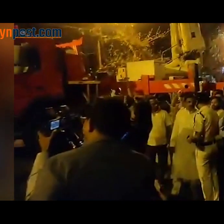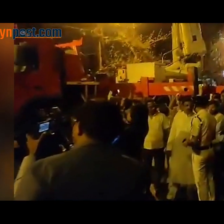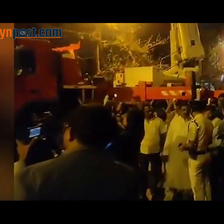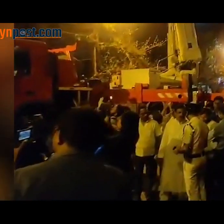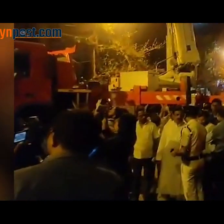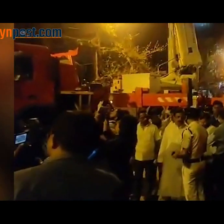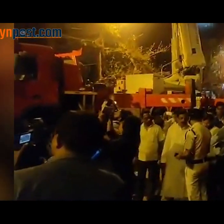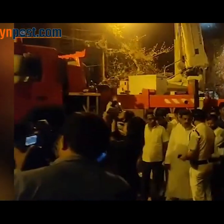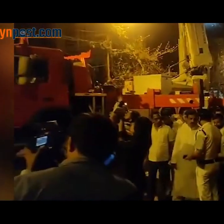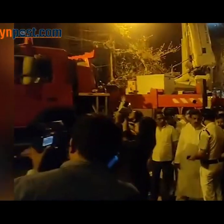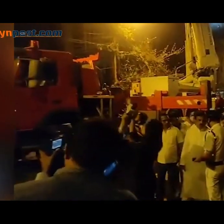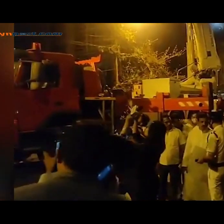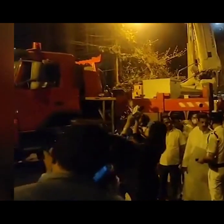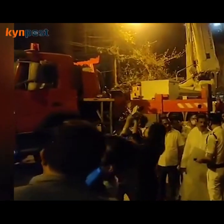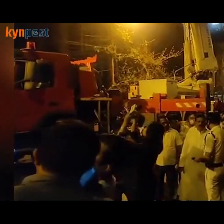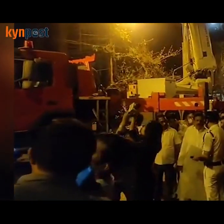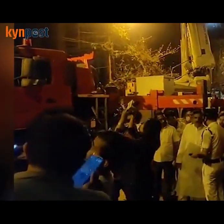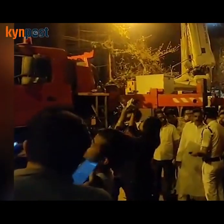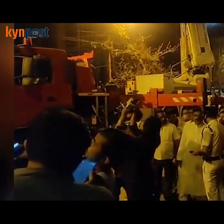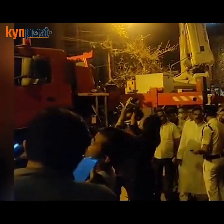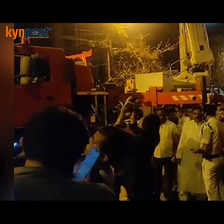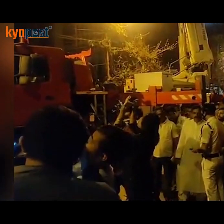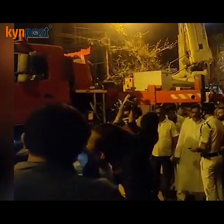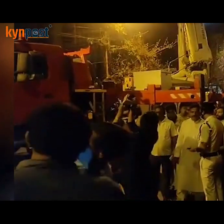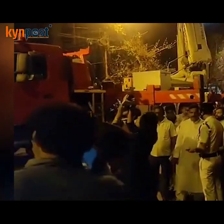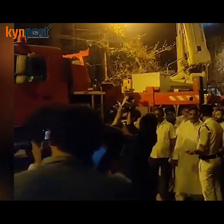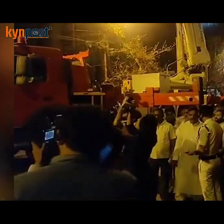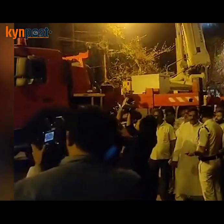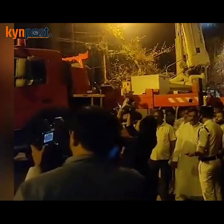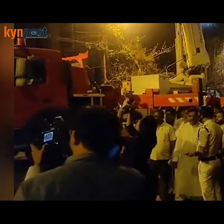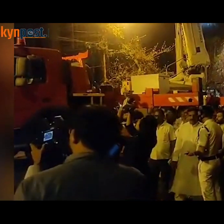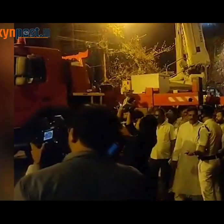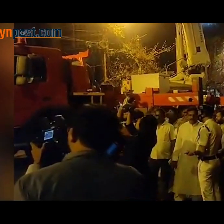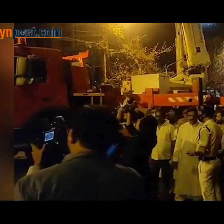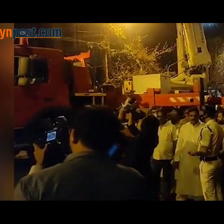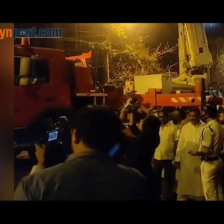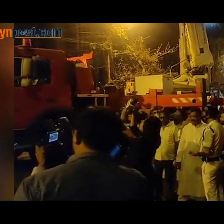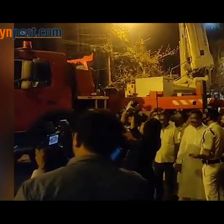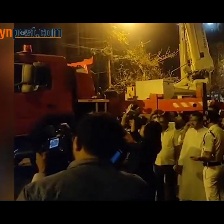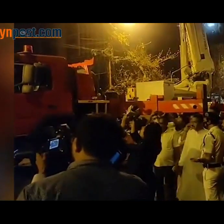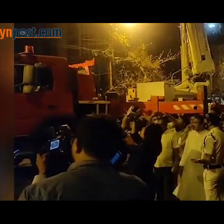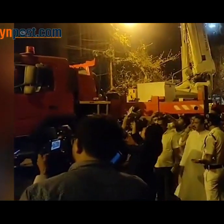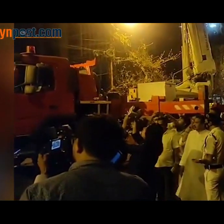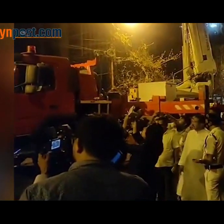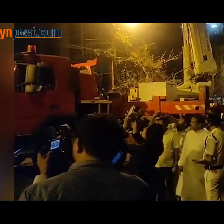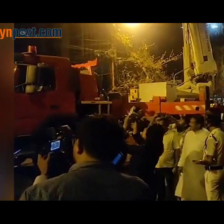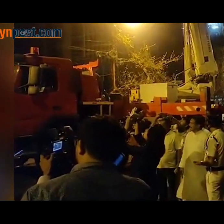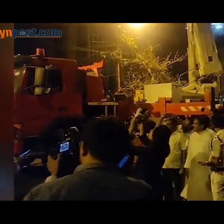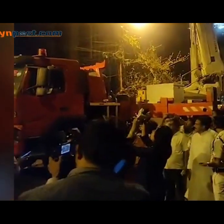है, लेकिन घटना वाली जगह ऊंचाई पर होने से आग पर काबू पाने में दिक्कतों का सामना करना पड़ रहा है।